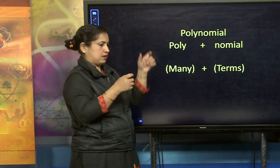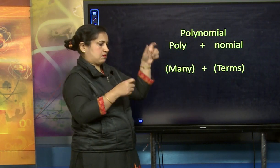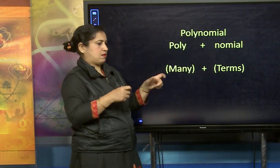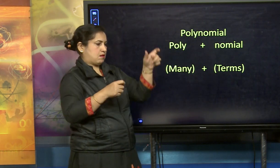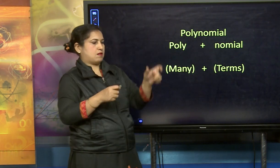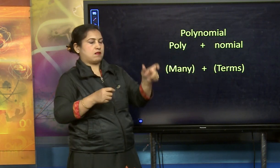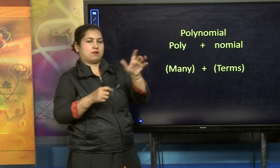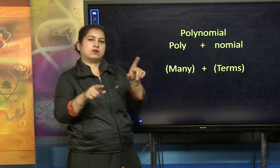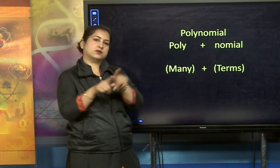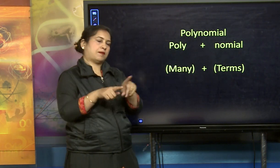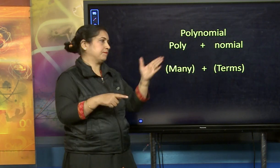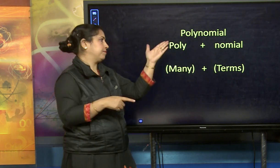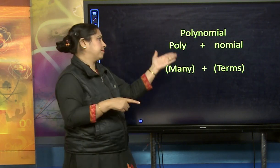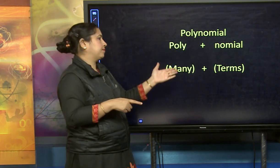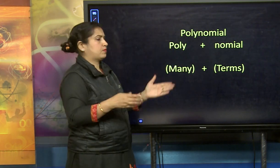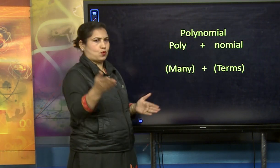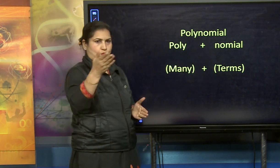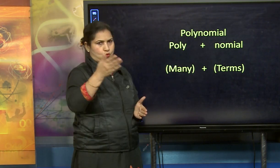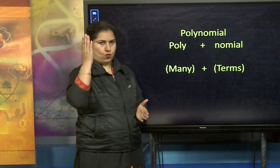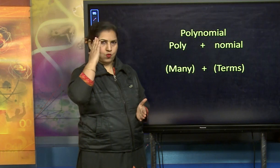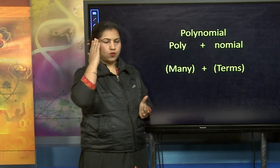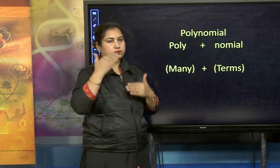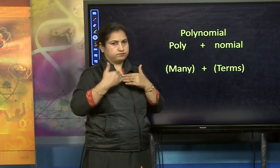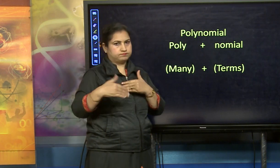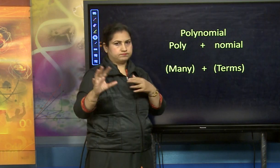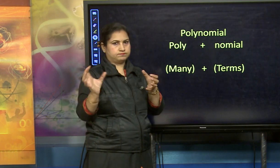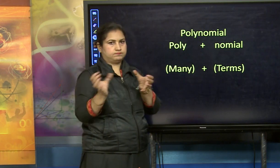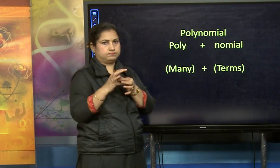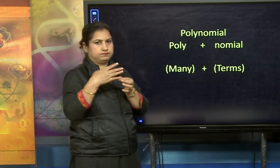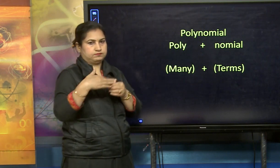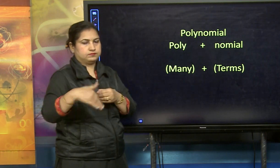में पॉलिश शब्द के अर्थ को भी हम जानते हैं और नार्मल सब को भी हम जानते हैं